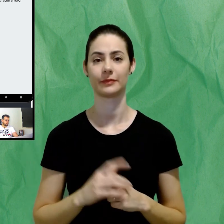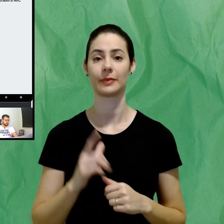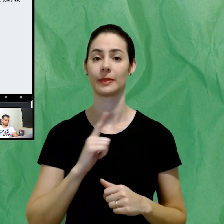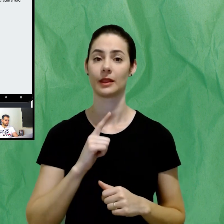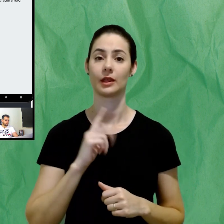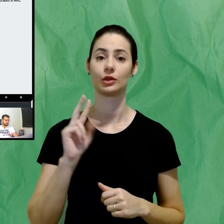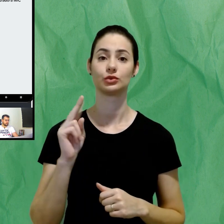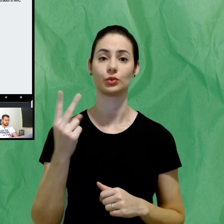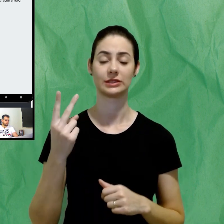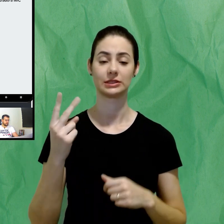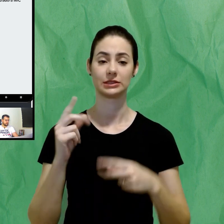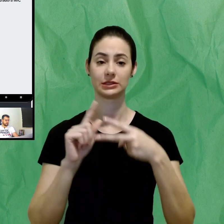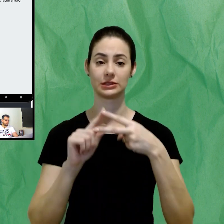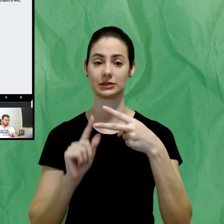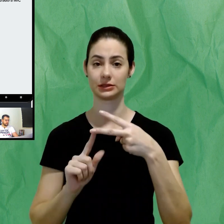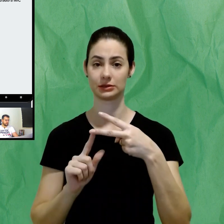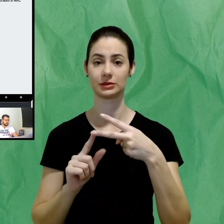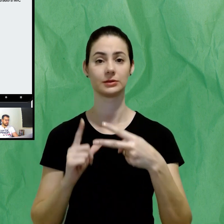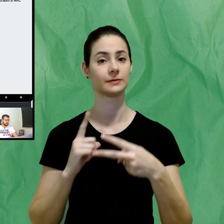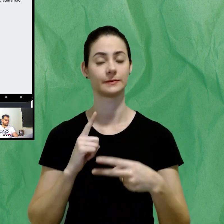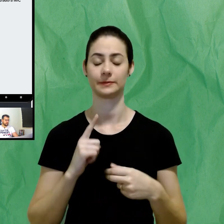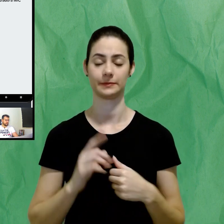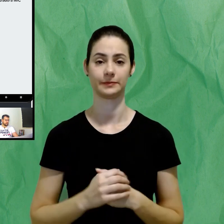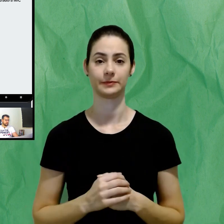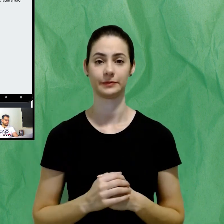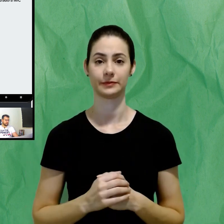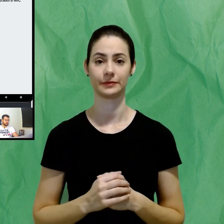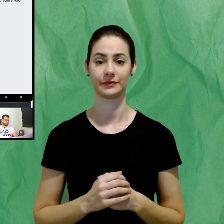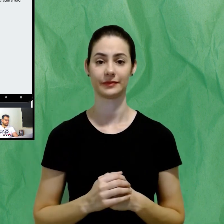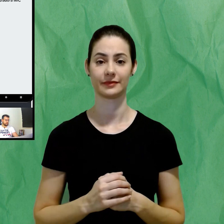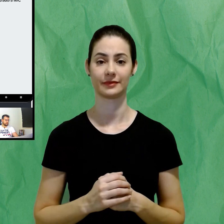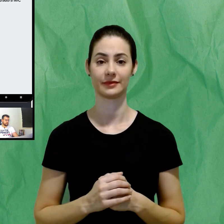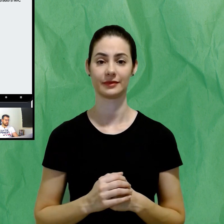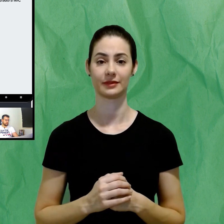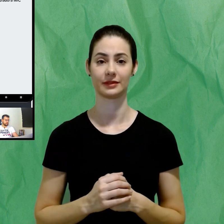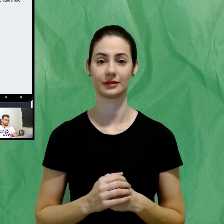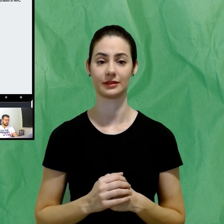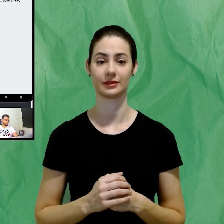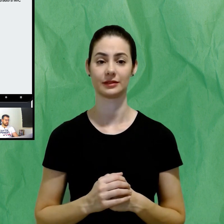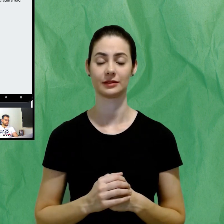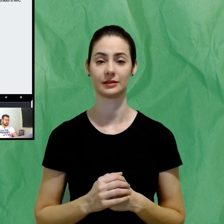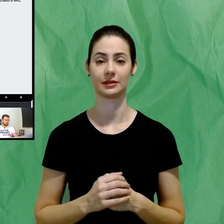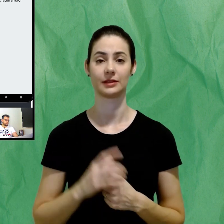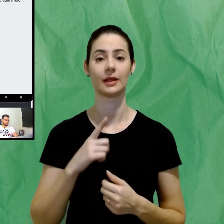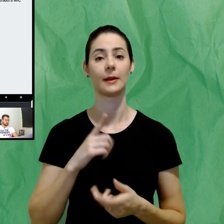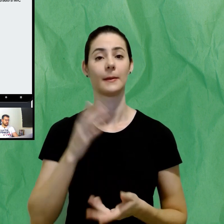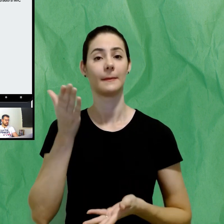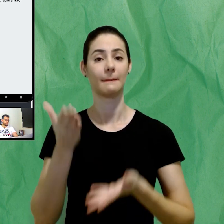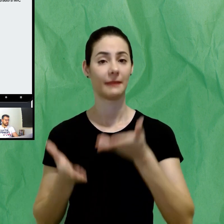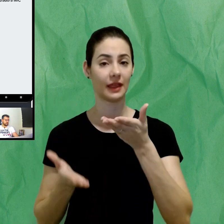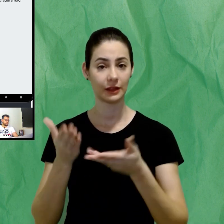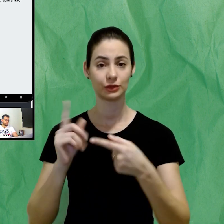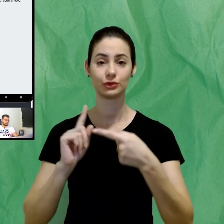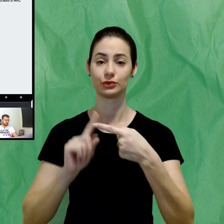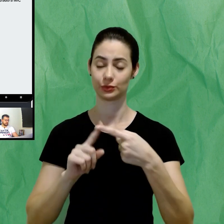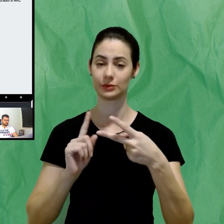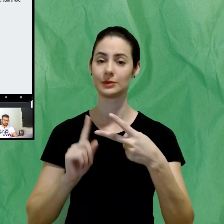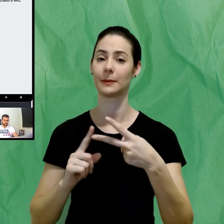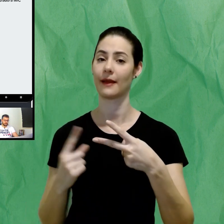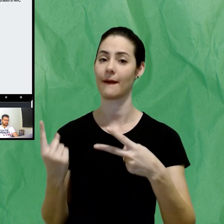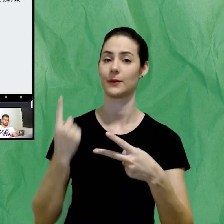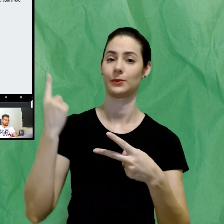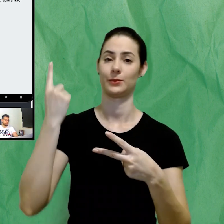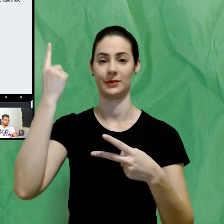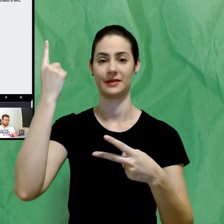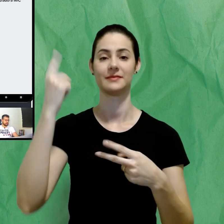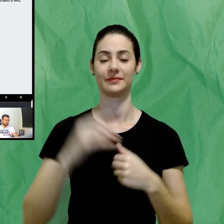dois componentes, pelo menos dois aqui, que serão o peso e a altura. Se eu tenho esses dois, eu